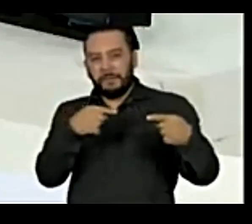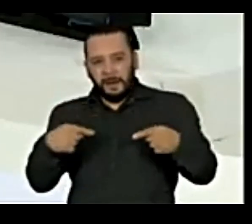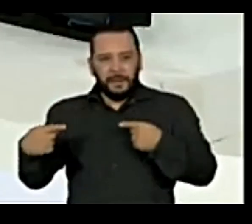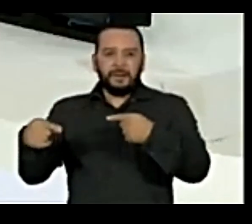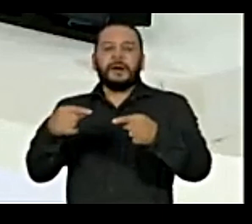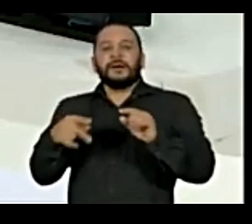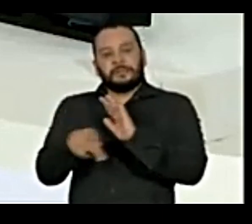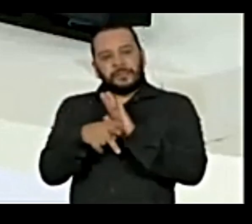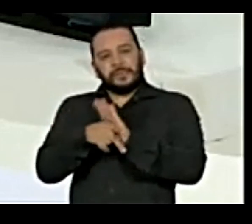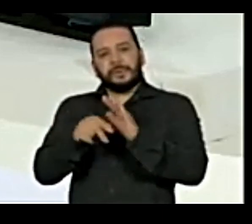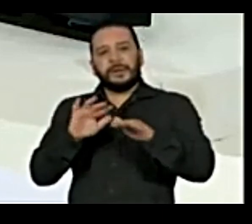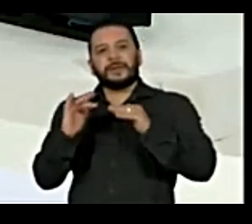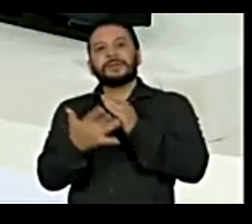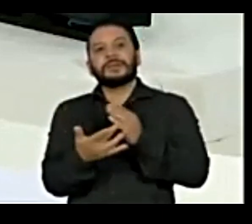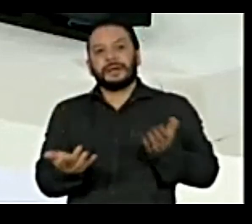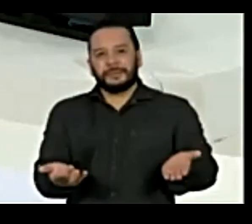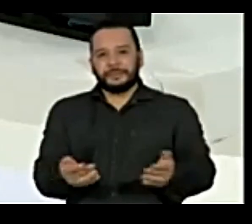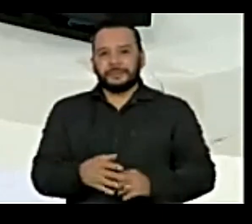sociais.